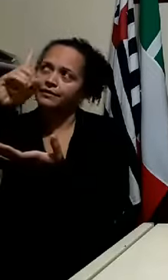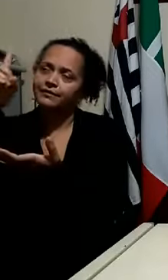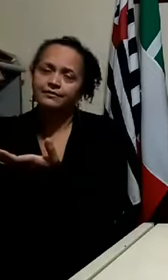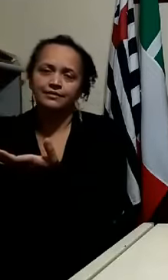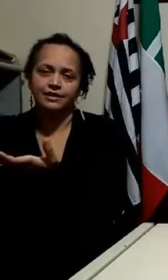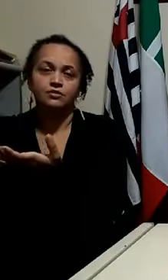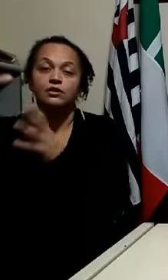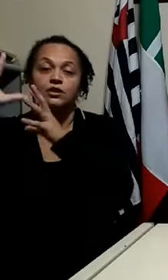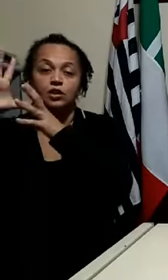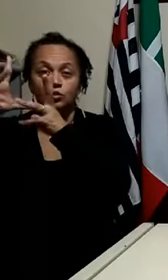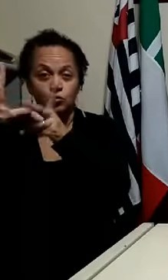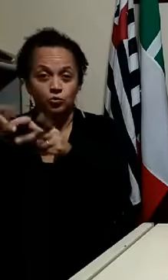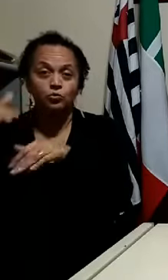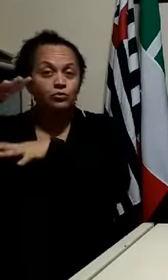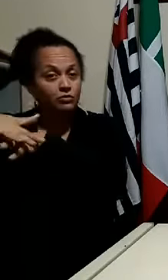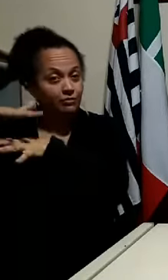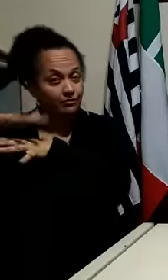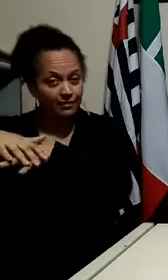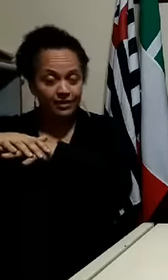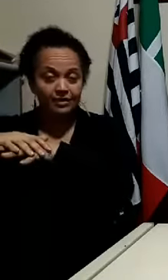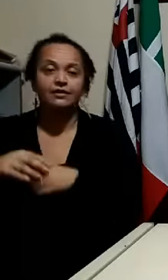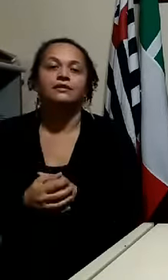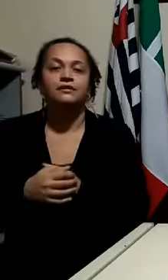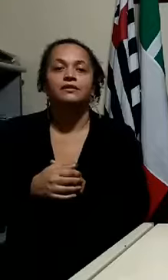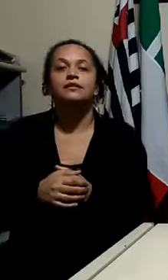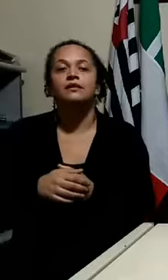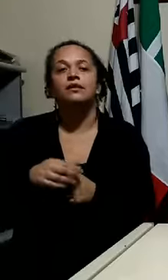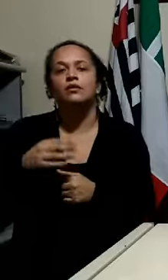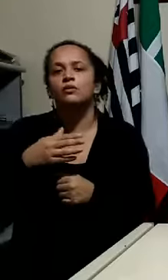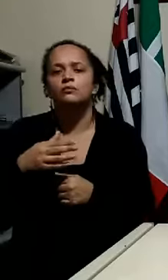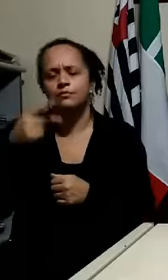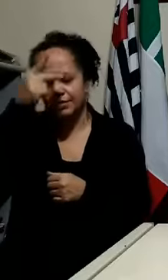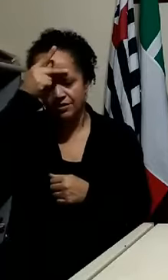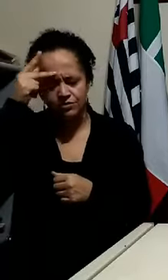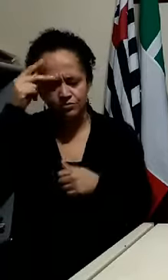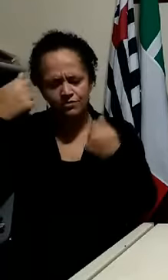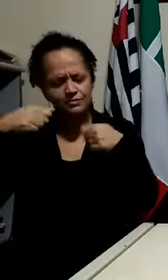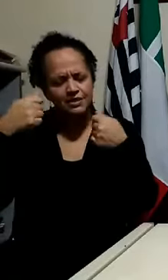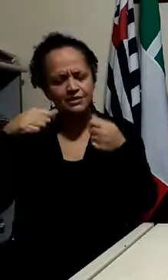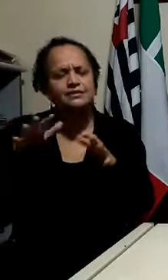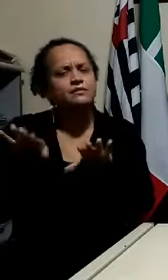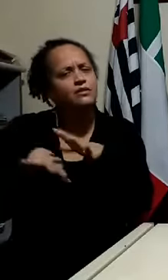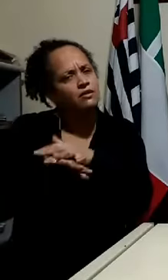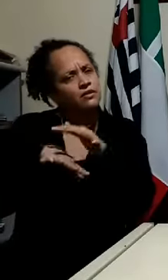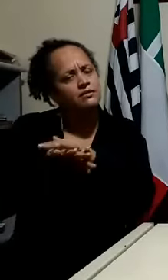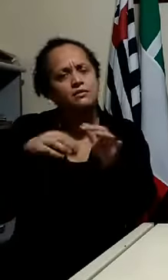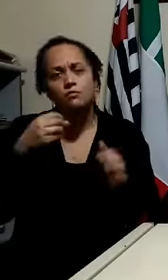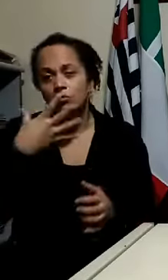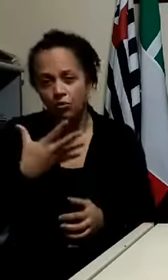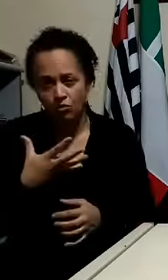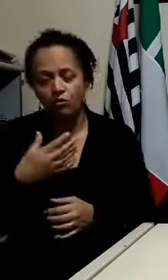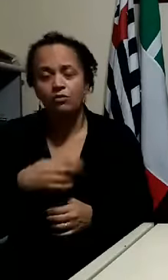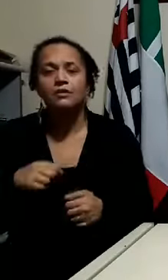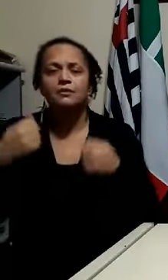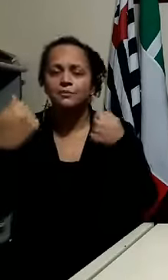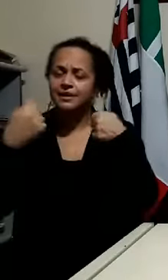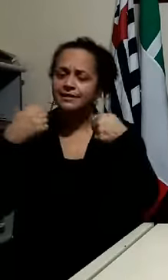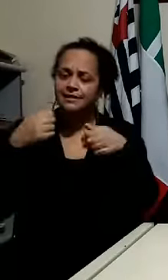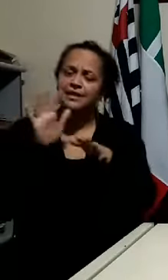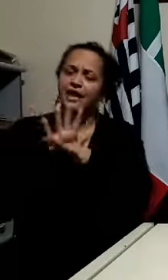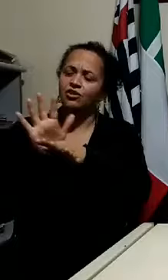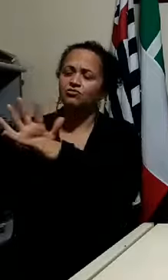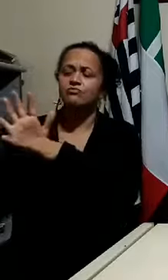que pratiquem o bem, que sejam ricos de boas obras, generosos em dar, prontos